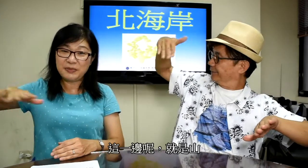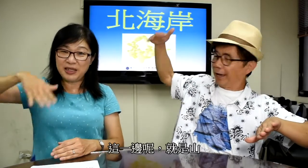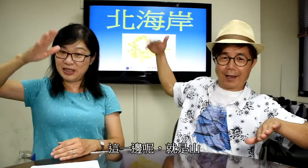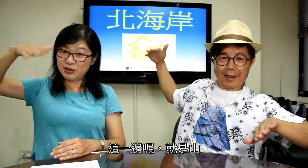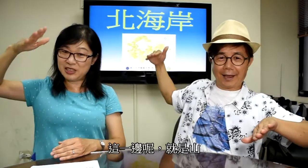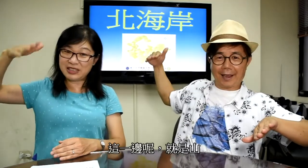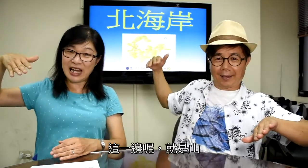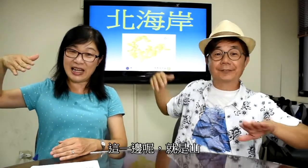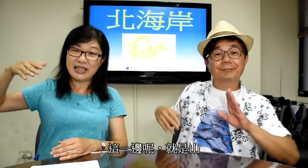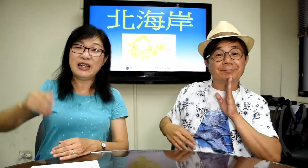呢就是山。